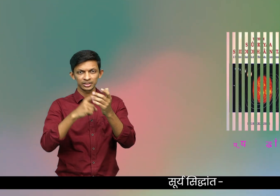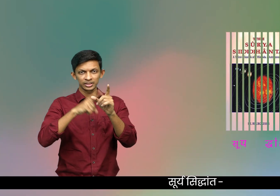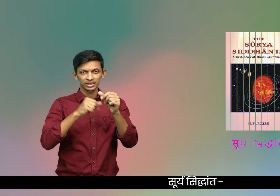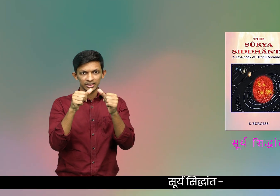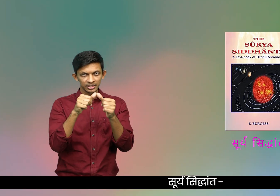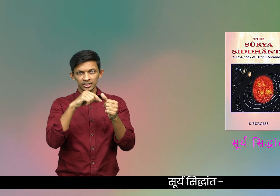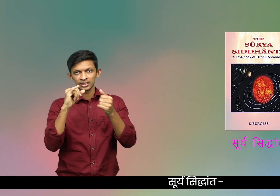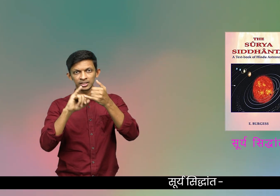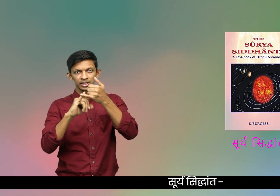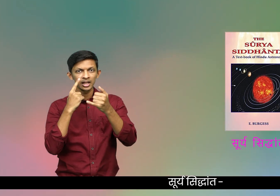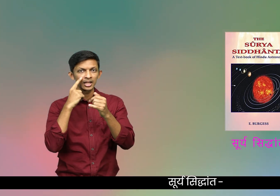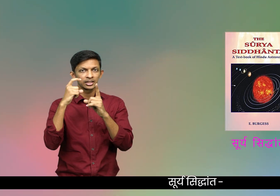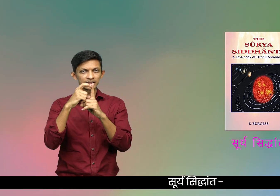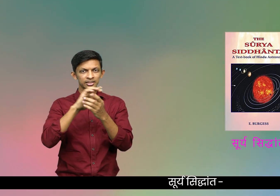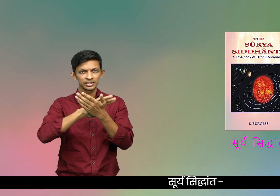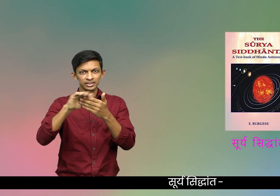सूर्य सिद्धांत.